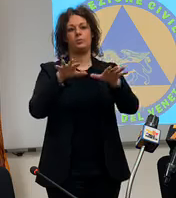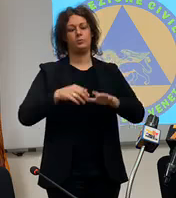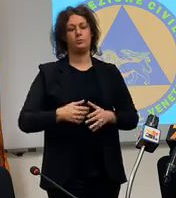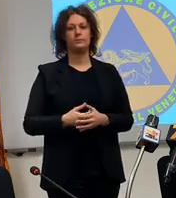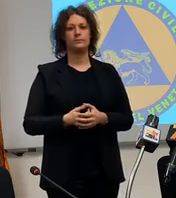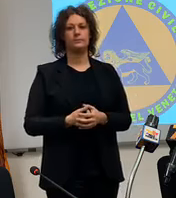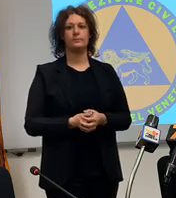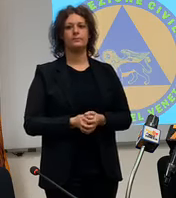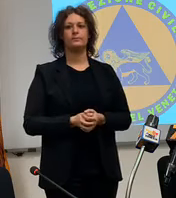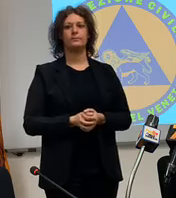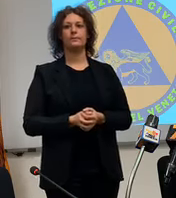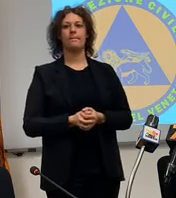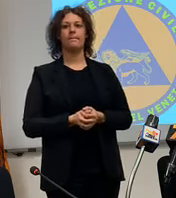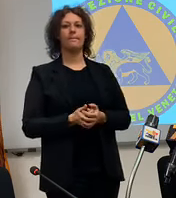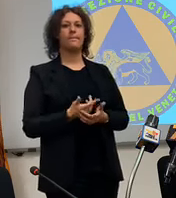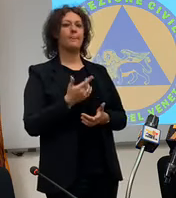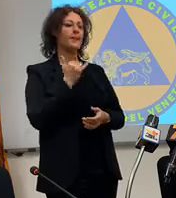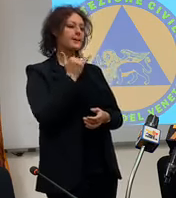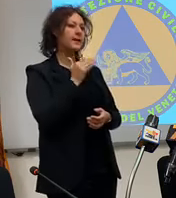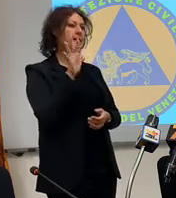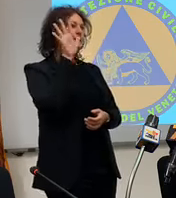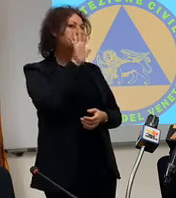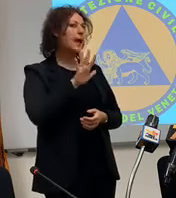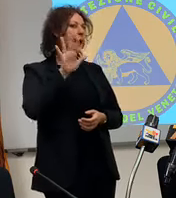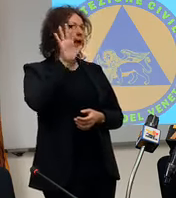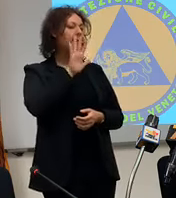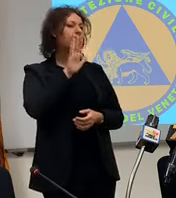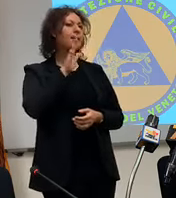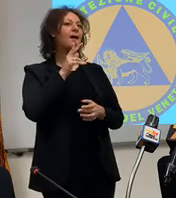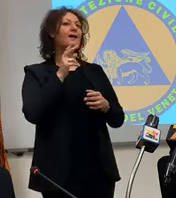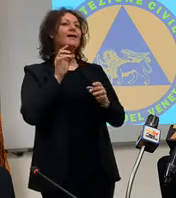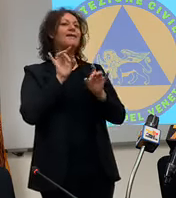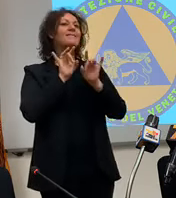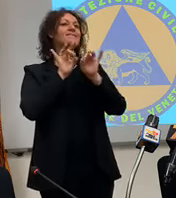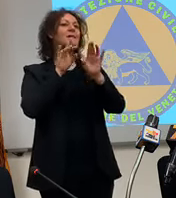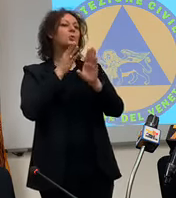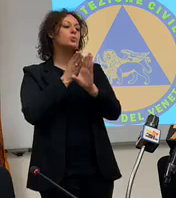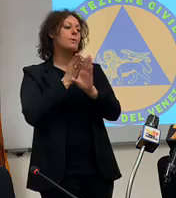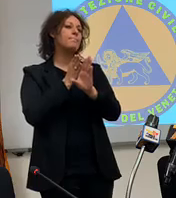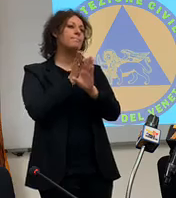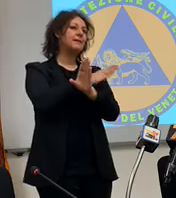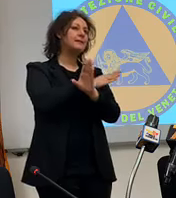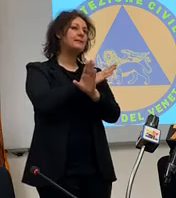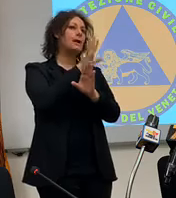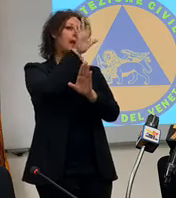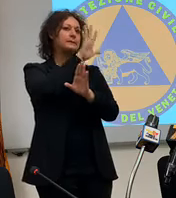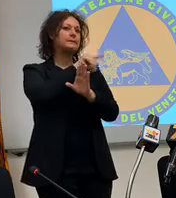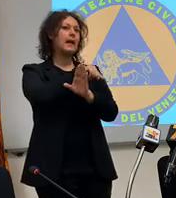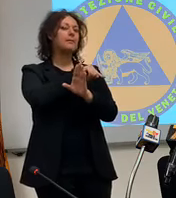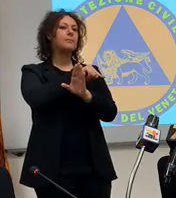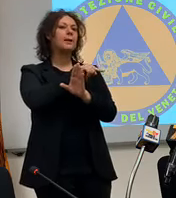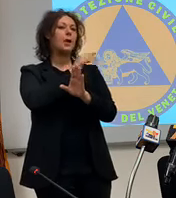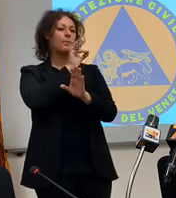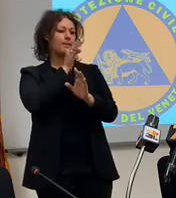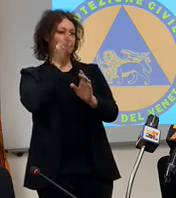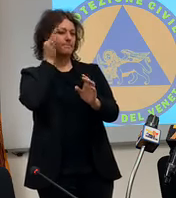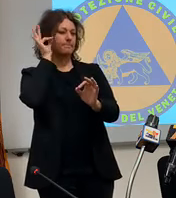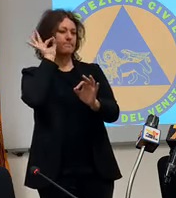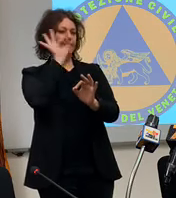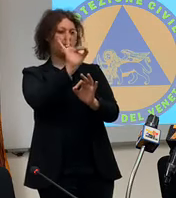facilmente sembra quasi che il virus prima colpisse in maniera più specifica in maniera più grave Oggi invece sembra più